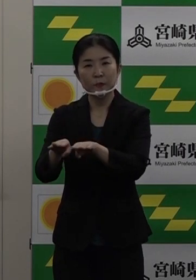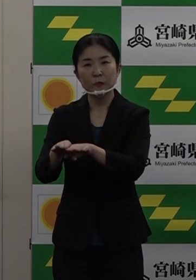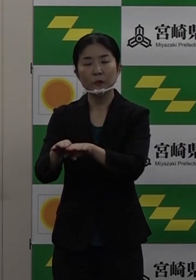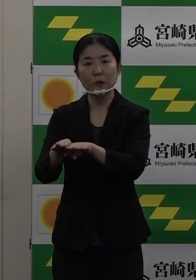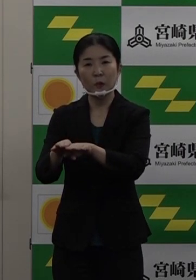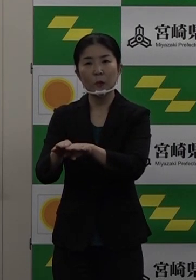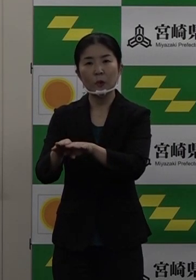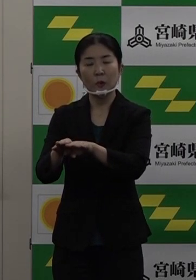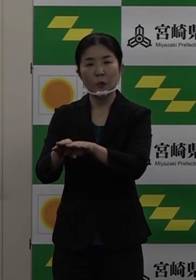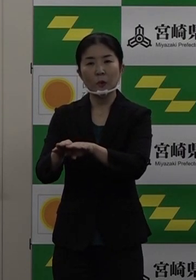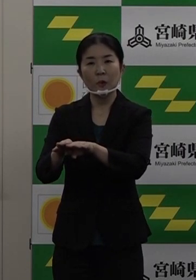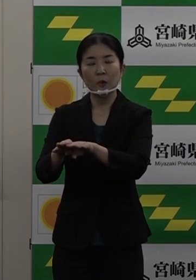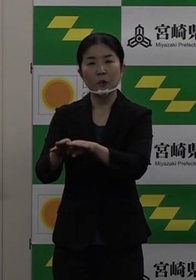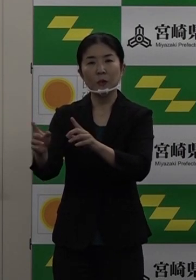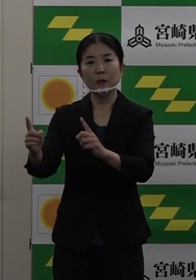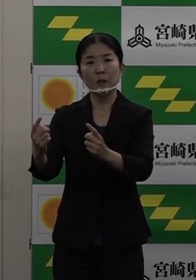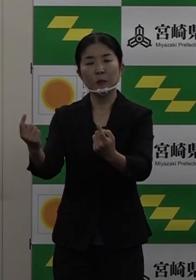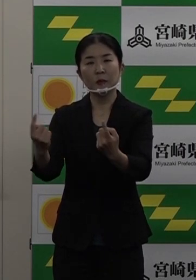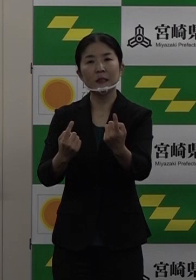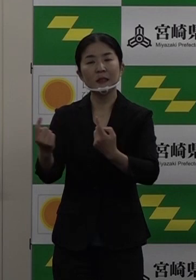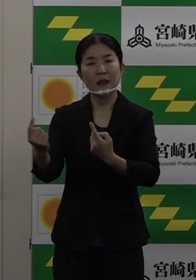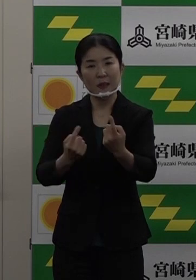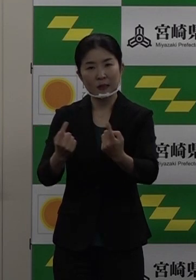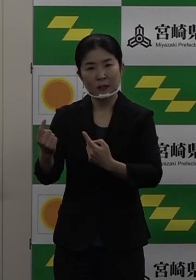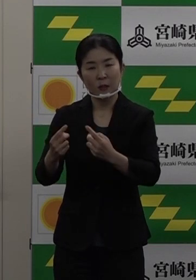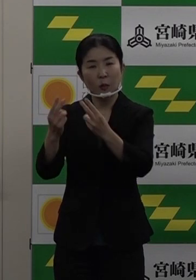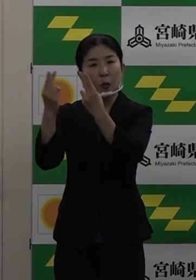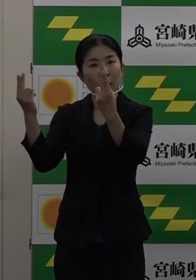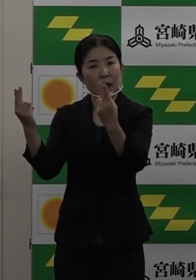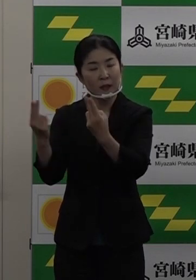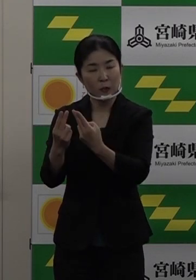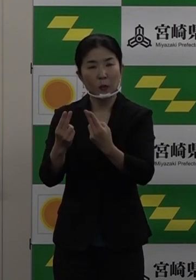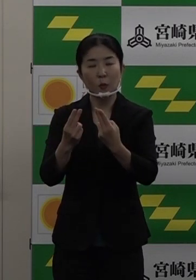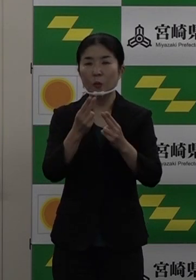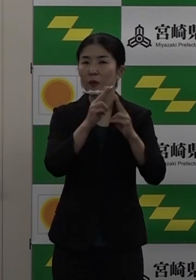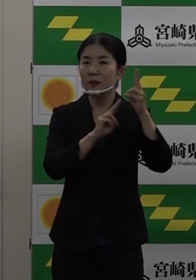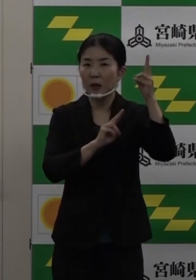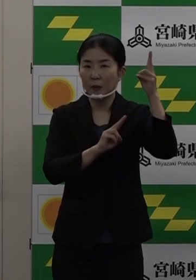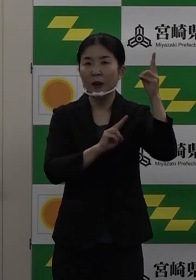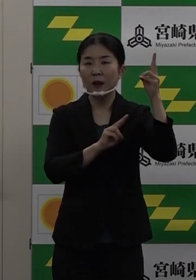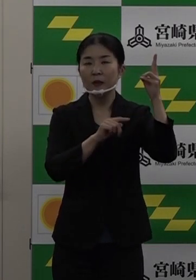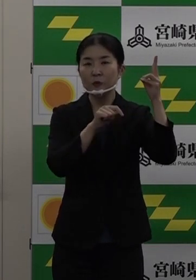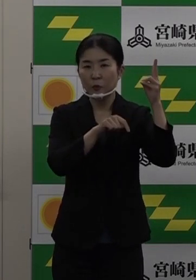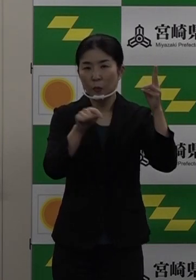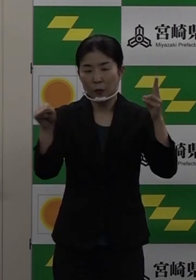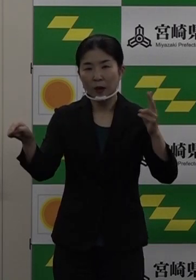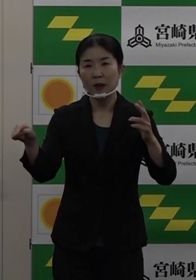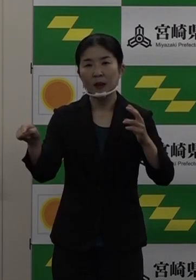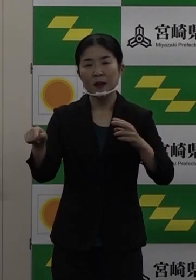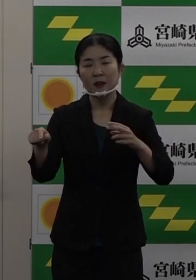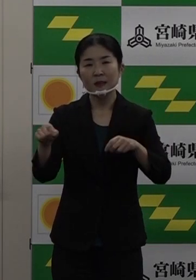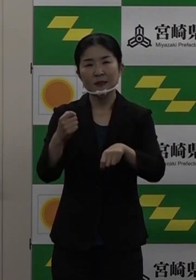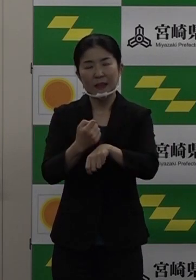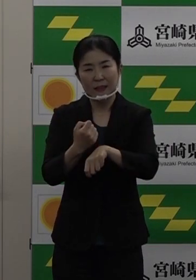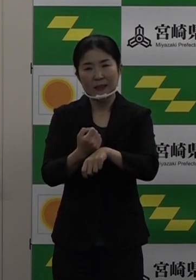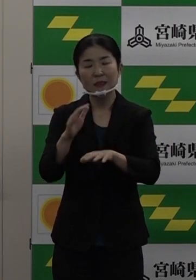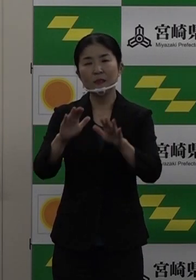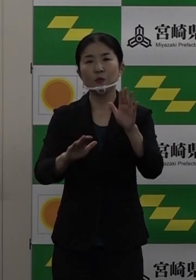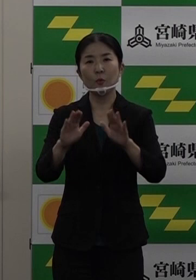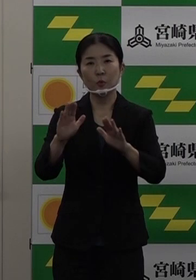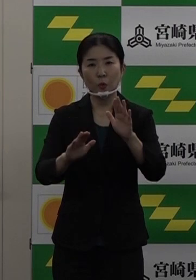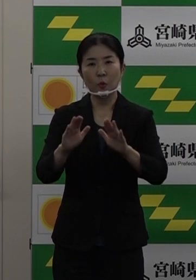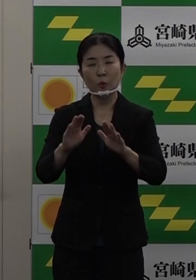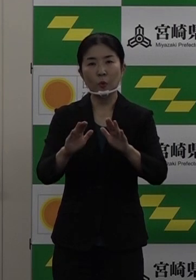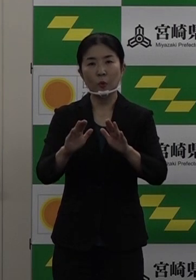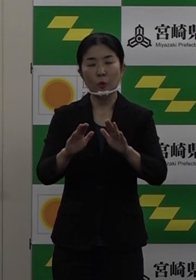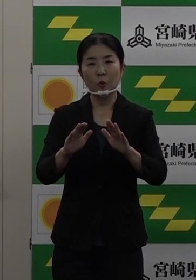で大きな影響を受けた北海道、そして近隣の沖縄はですね、まだまだ大変厳しい状況にある。直近1週